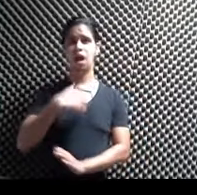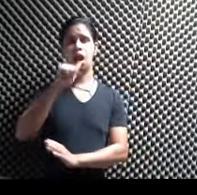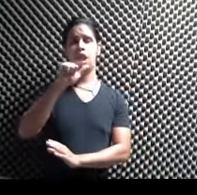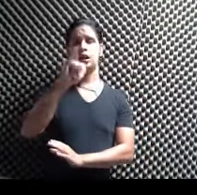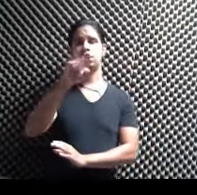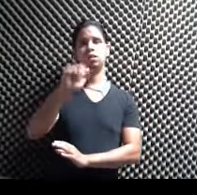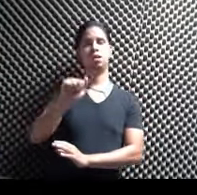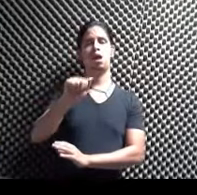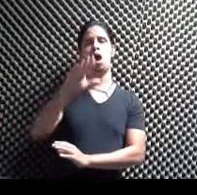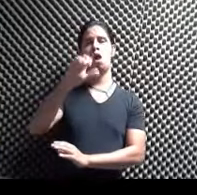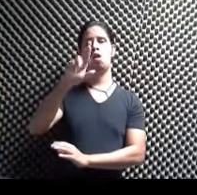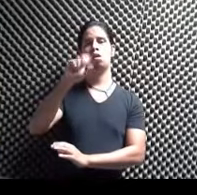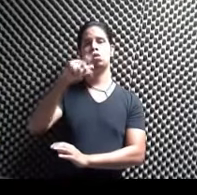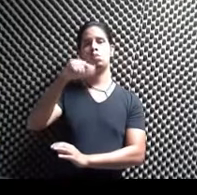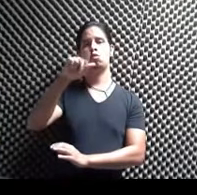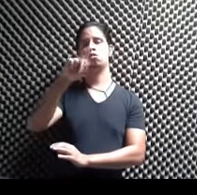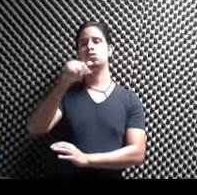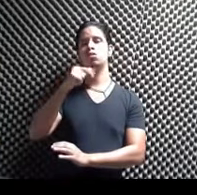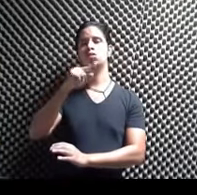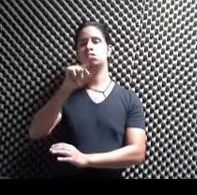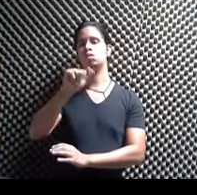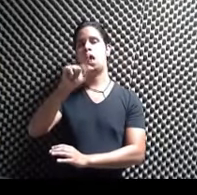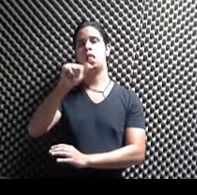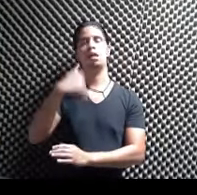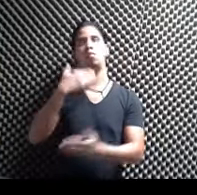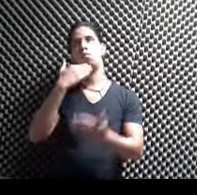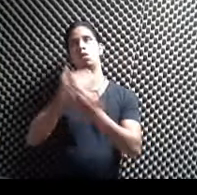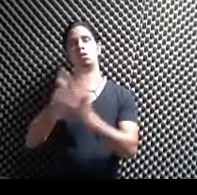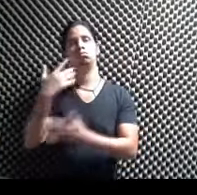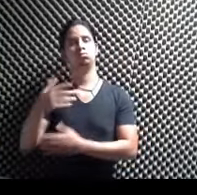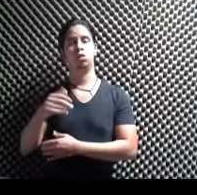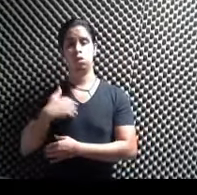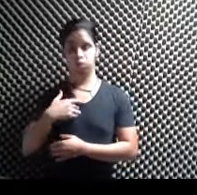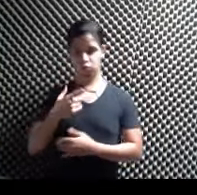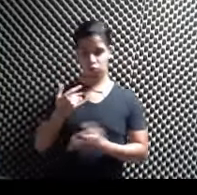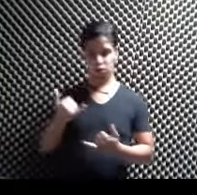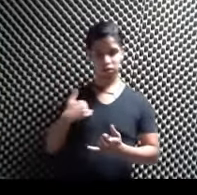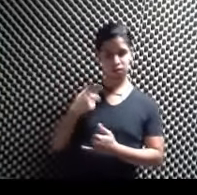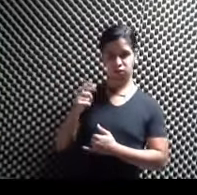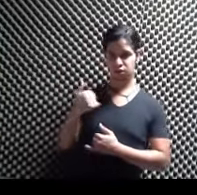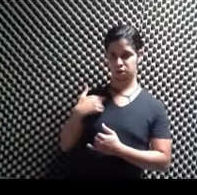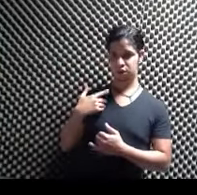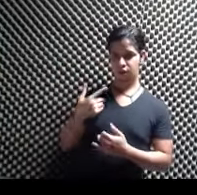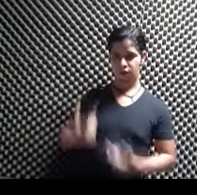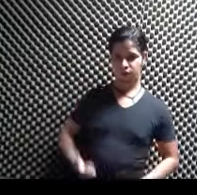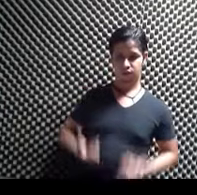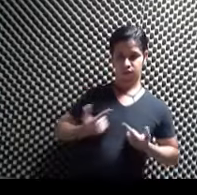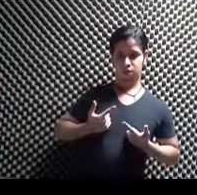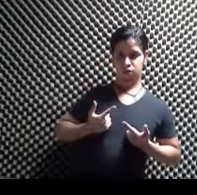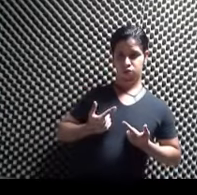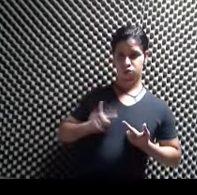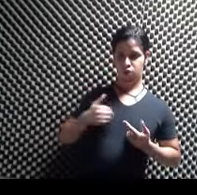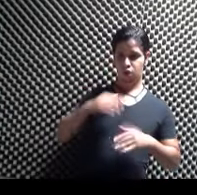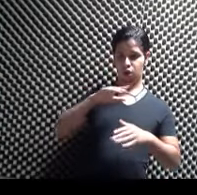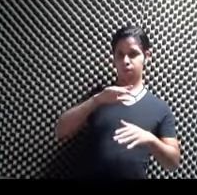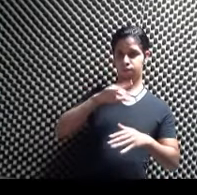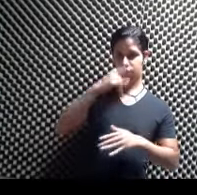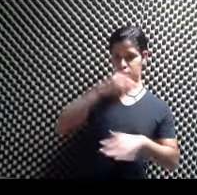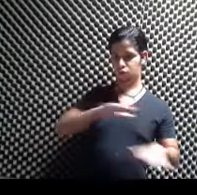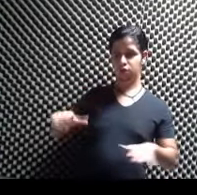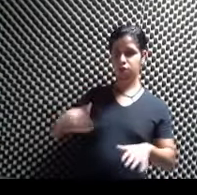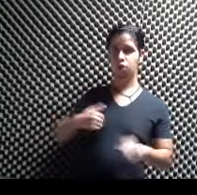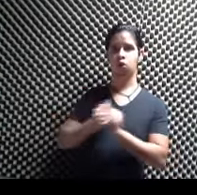¿Tú sabes? Es bien buena. Pero quedó muy bueno. Ahora tenemos este sábado, que vivan los estudiantes, Noches de Peña con Tepeu,